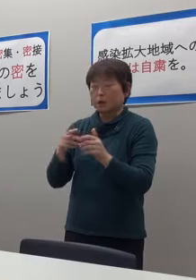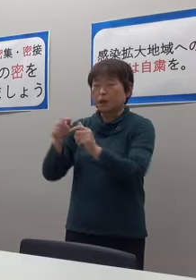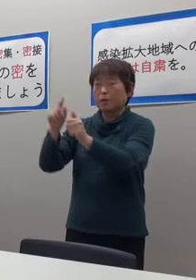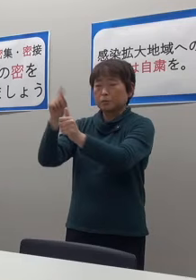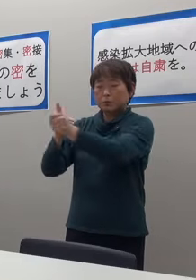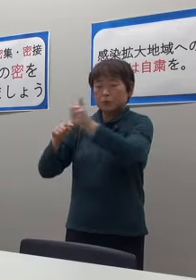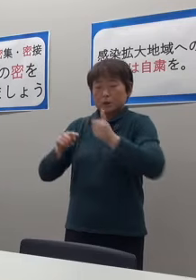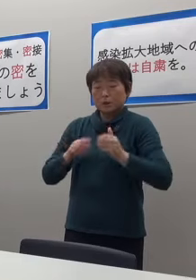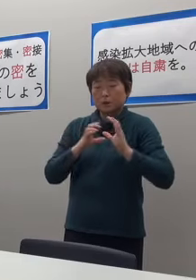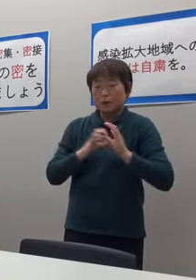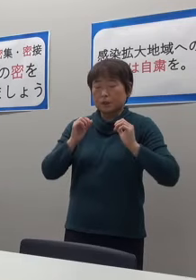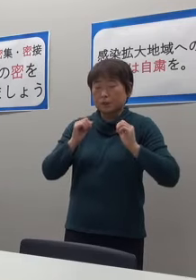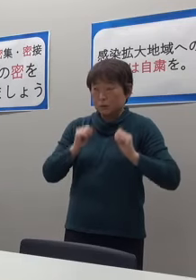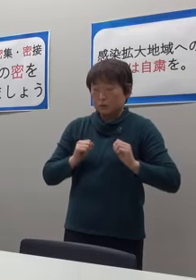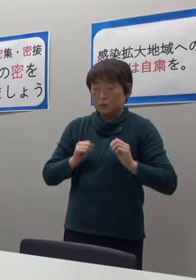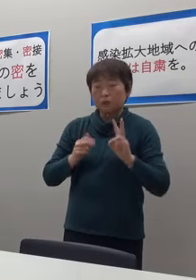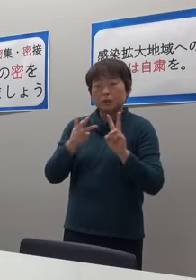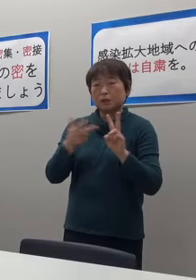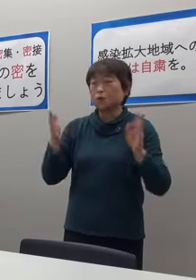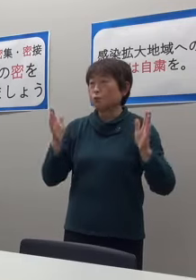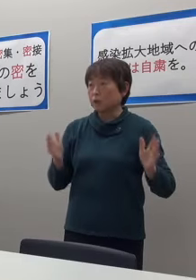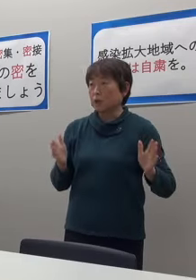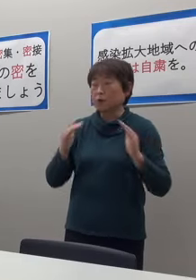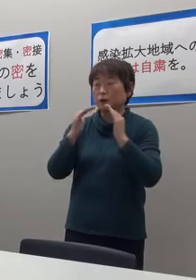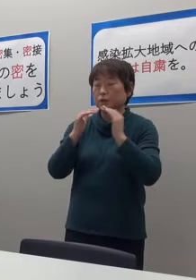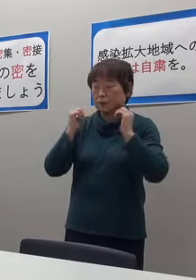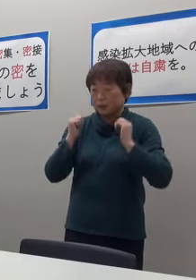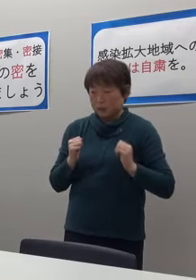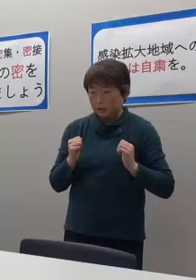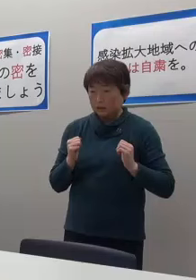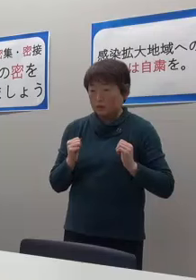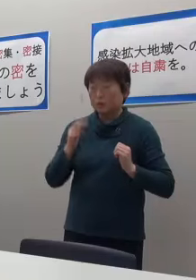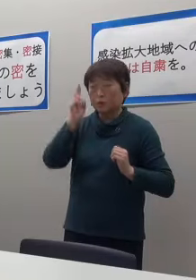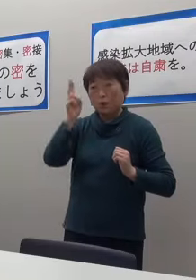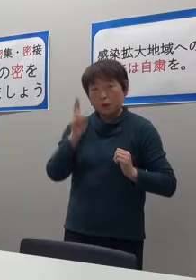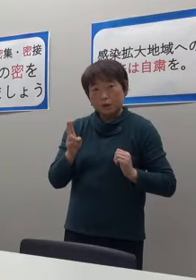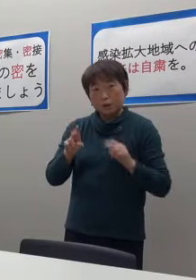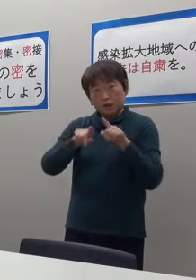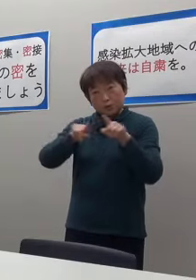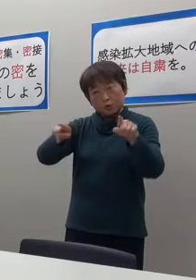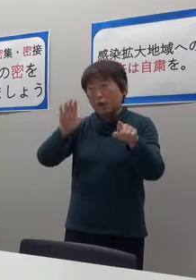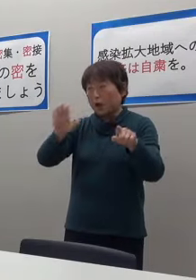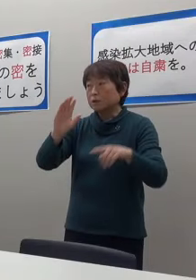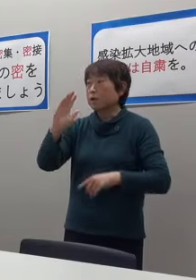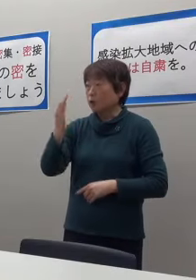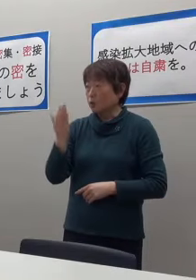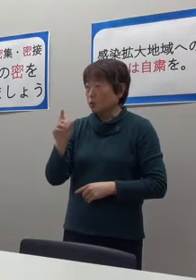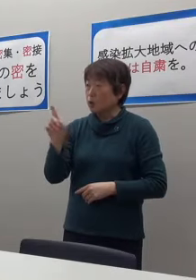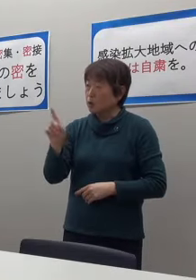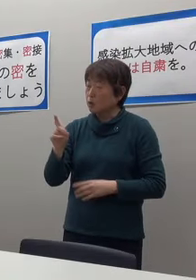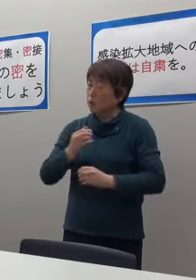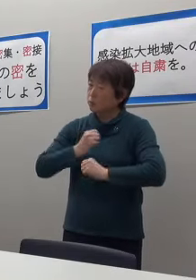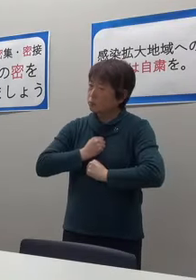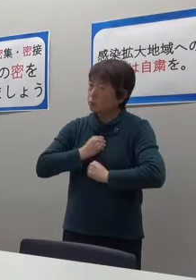そういうことは守られてたんでしょうか、この企業について。 はい、そこのところもですね、今後確